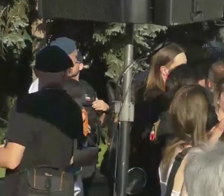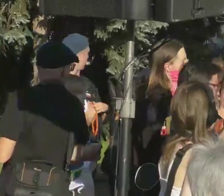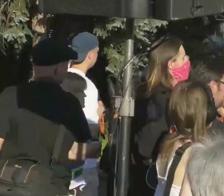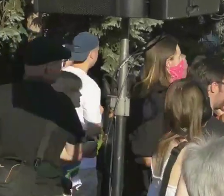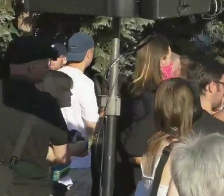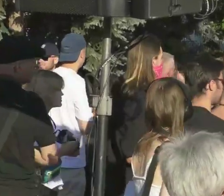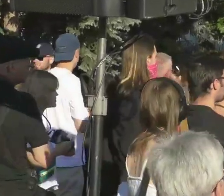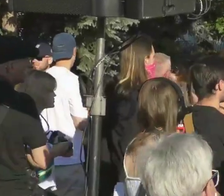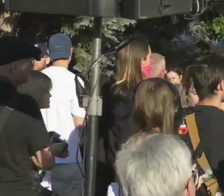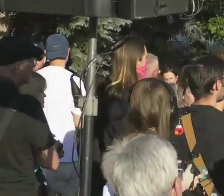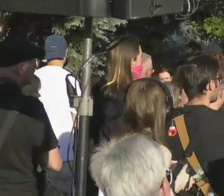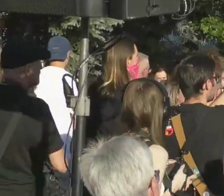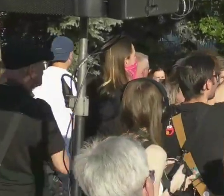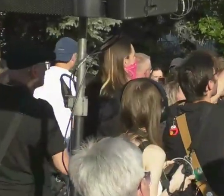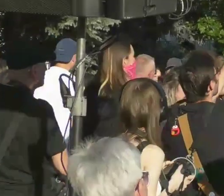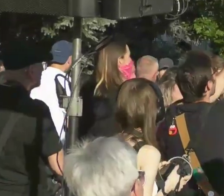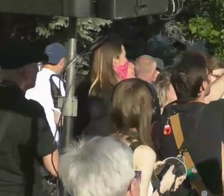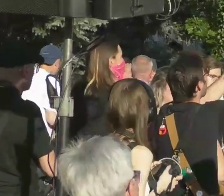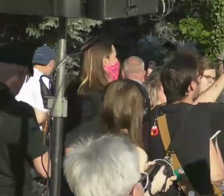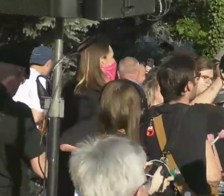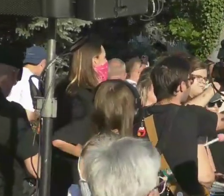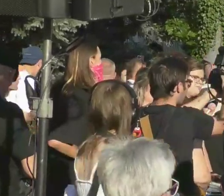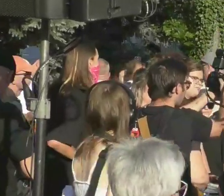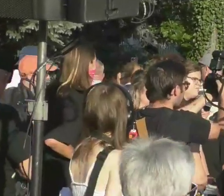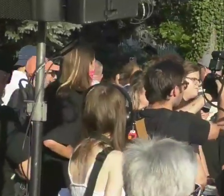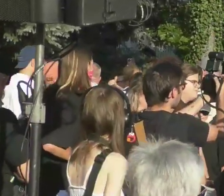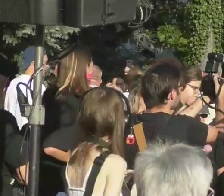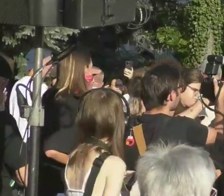Proszę opuścić zgromadzenie.